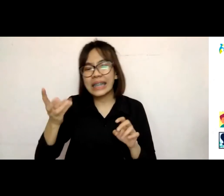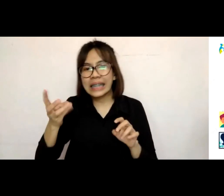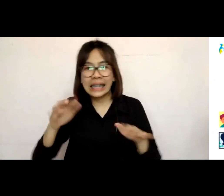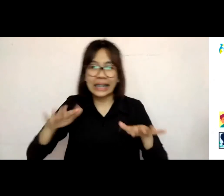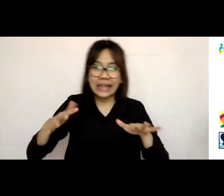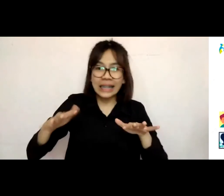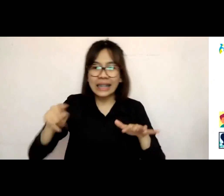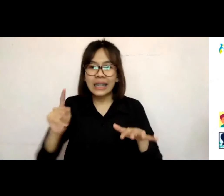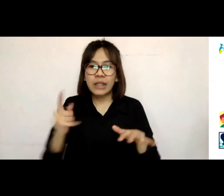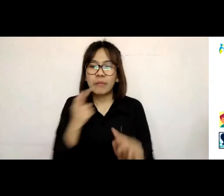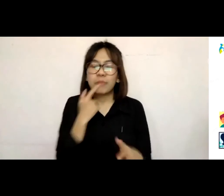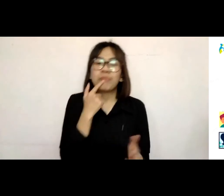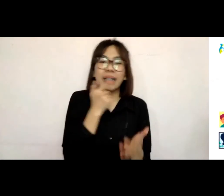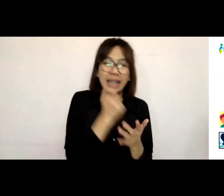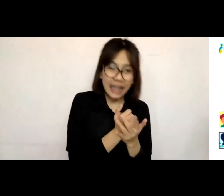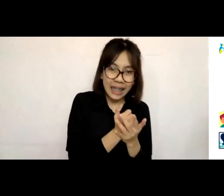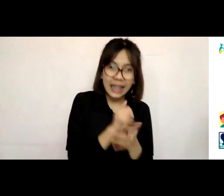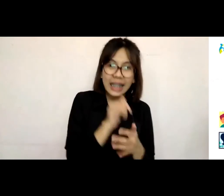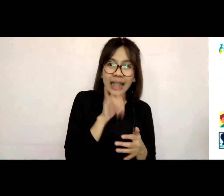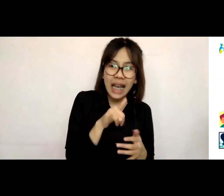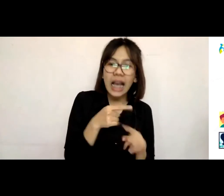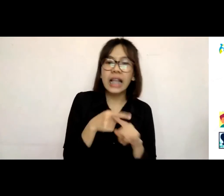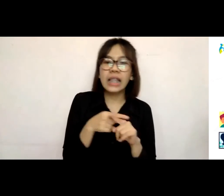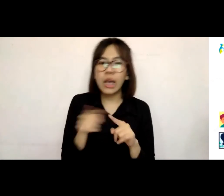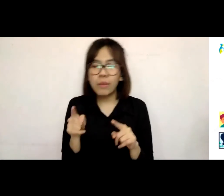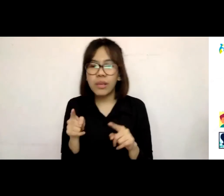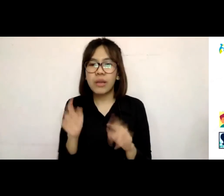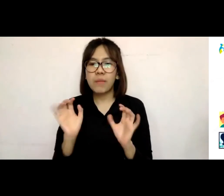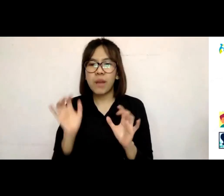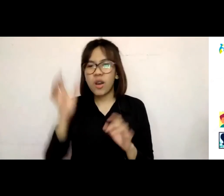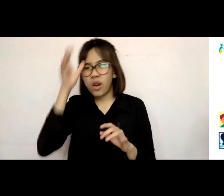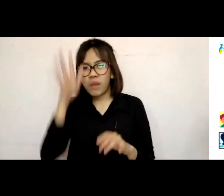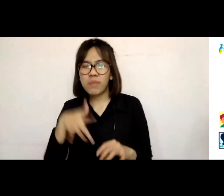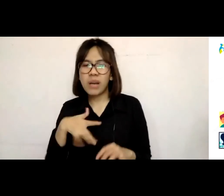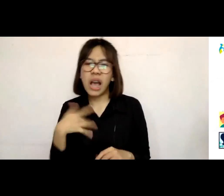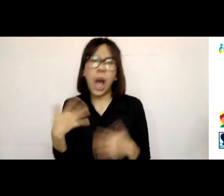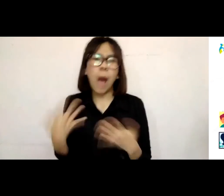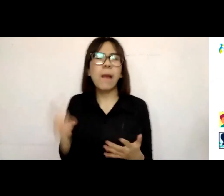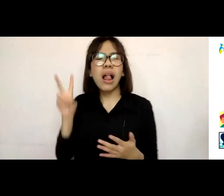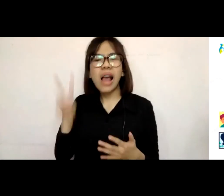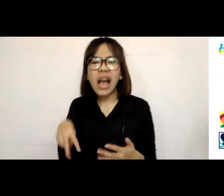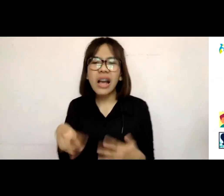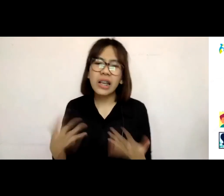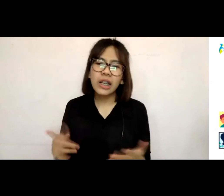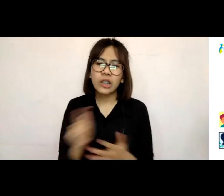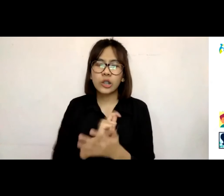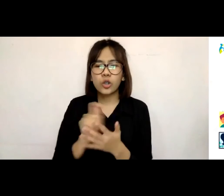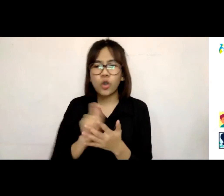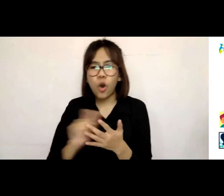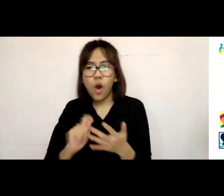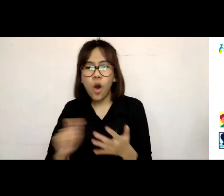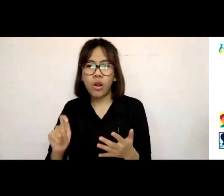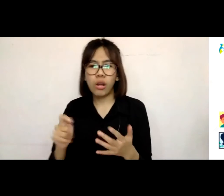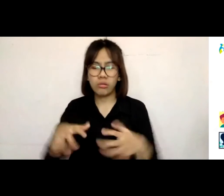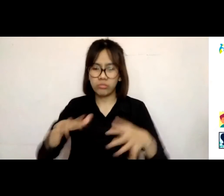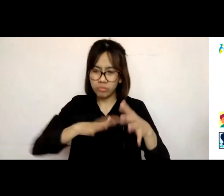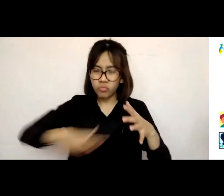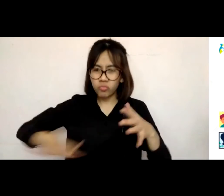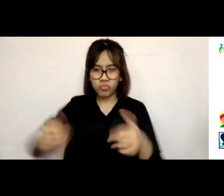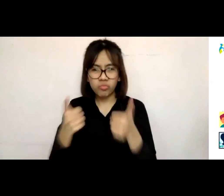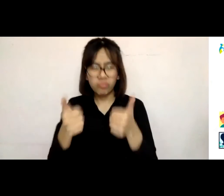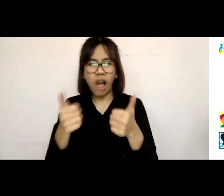saja kepada teman-teman dalam rangka bintek dan sebagainya, kita sisipkan hal yang berkaitan dengan responsif